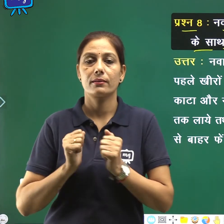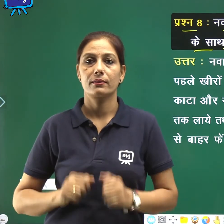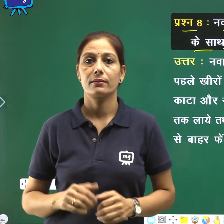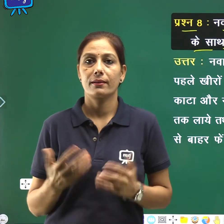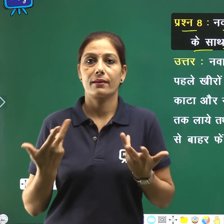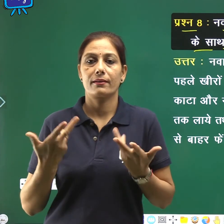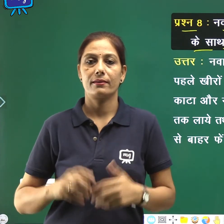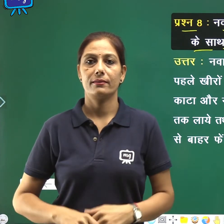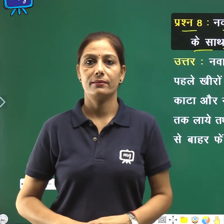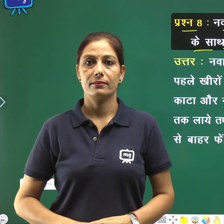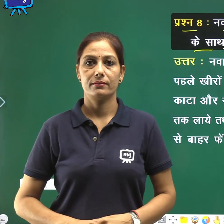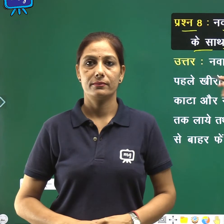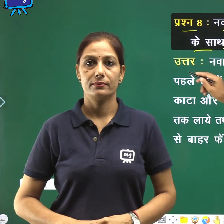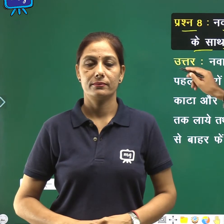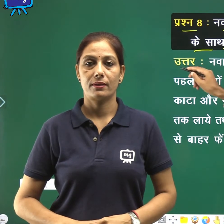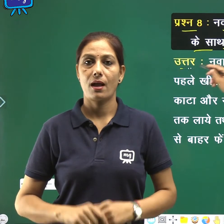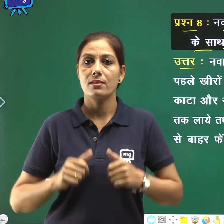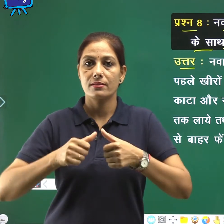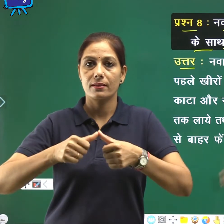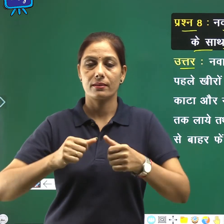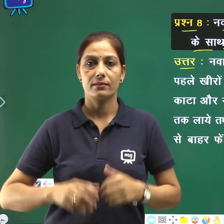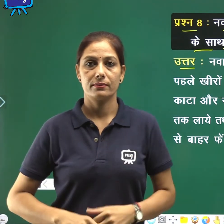क्या किया? उत्तर है,